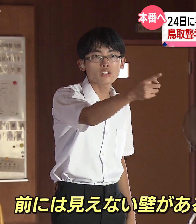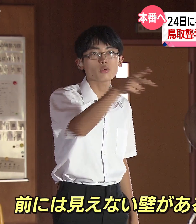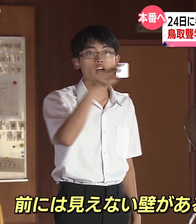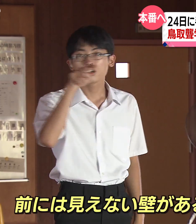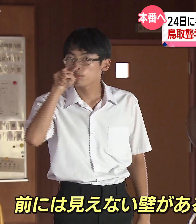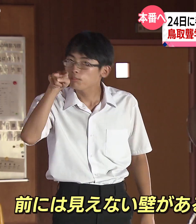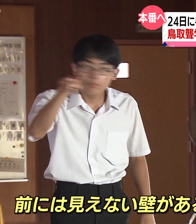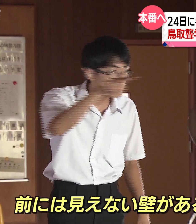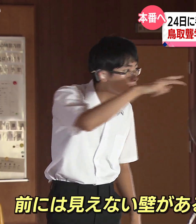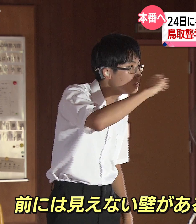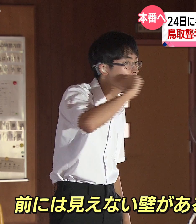には